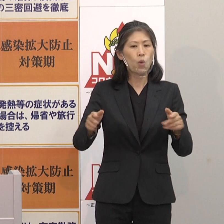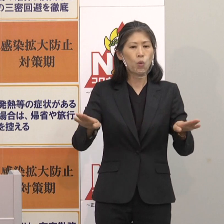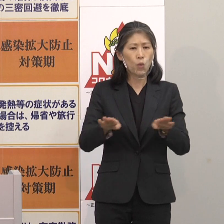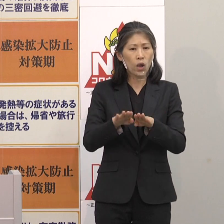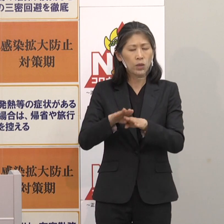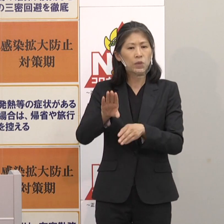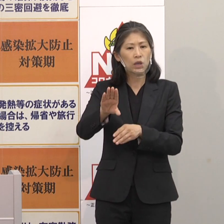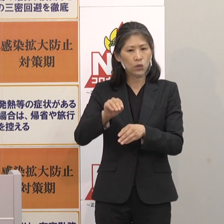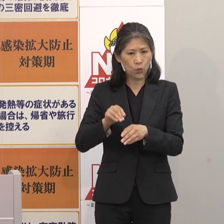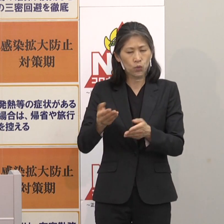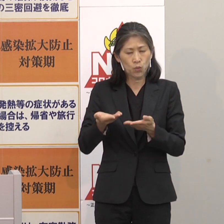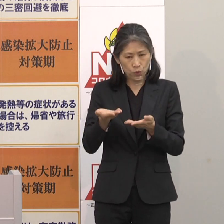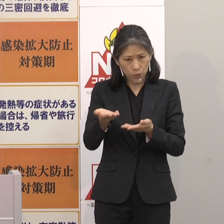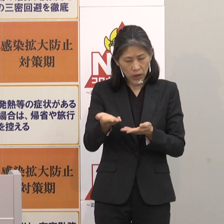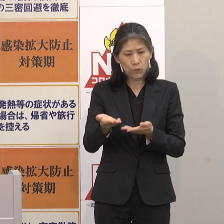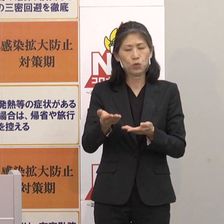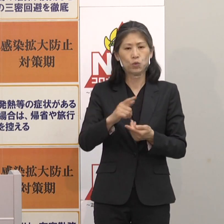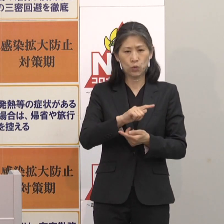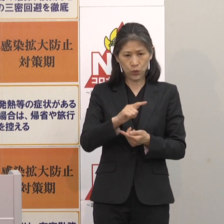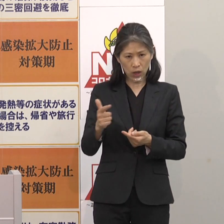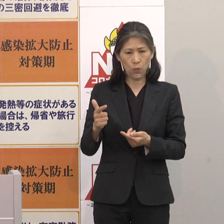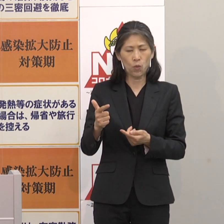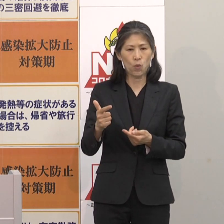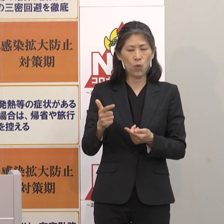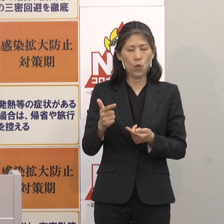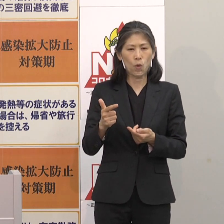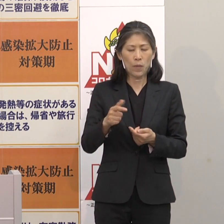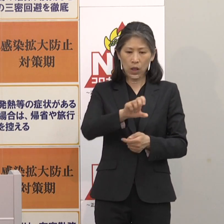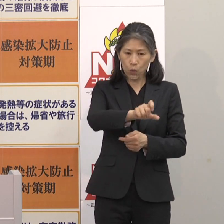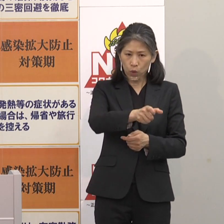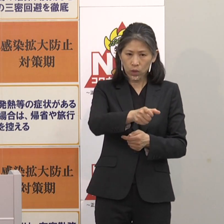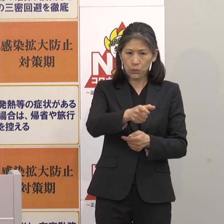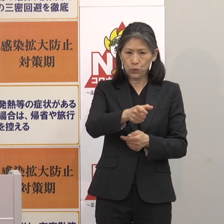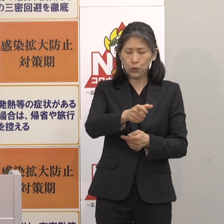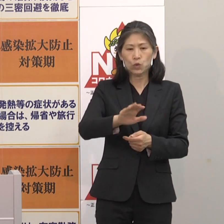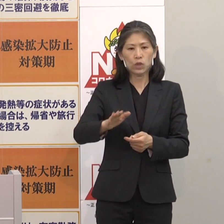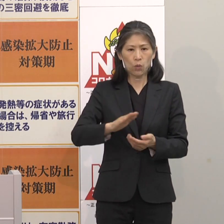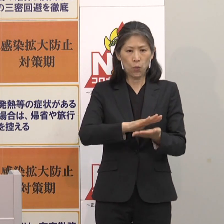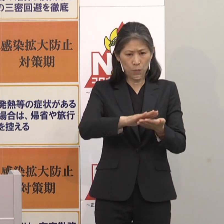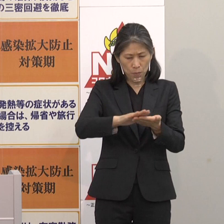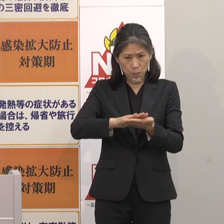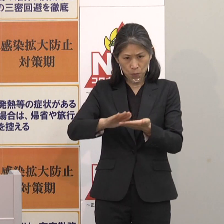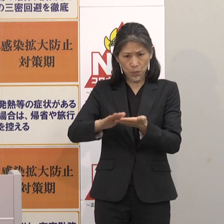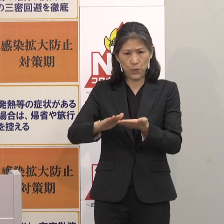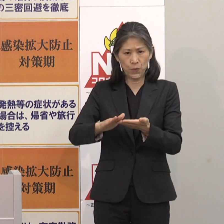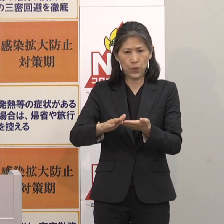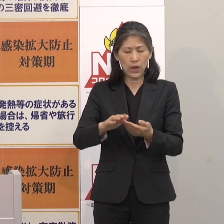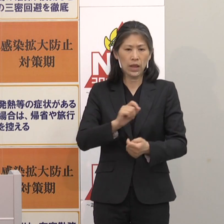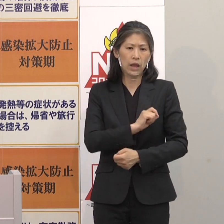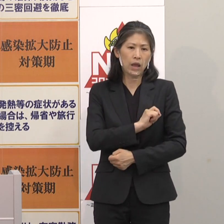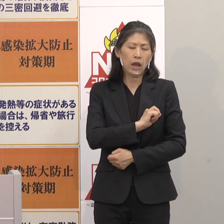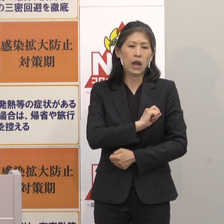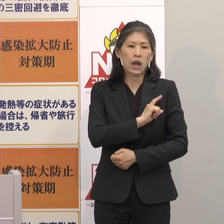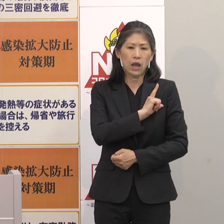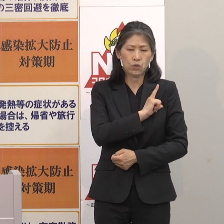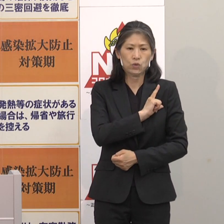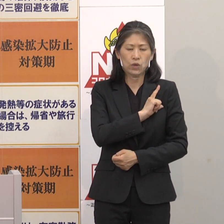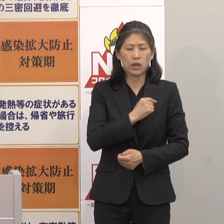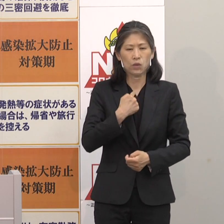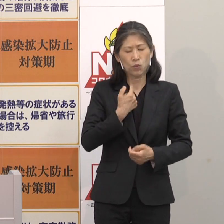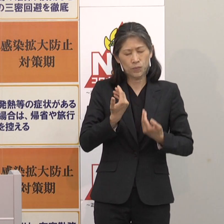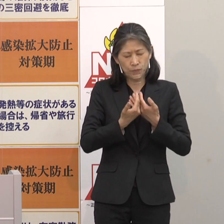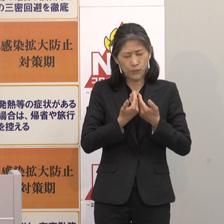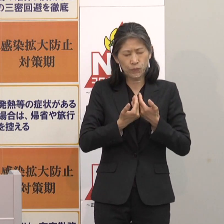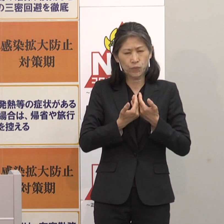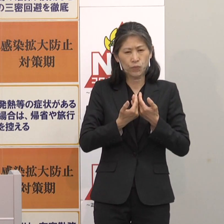との接触の低減ドアノブ手すりなど共用部分すべての消毒の徹底発熱喉の痛みなど普段と違う少